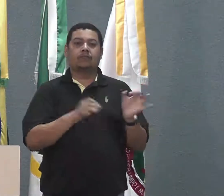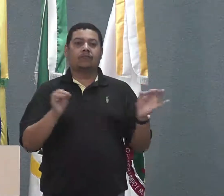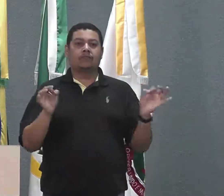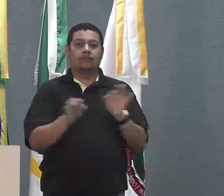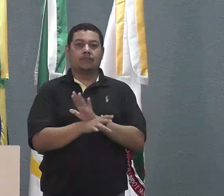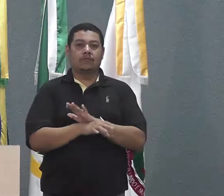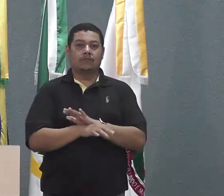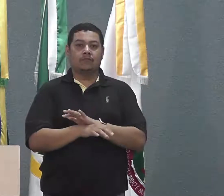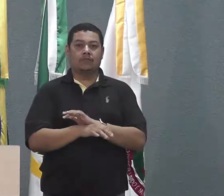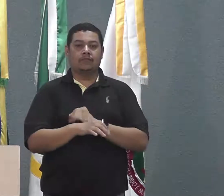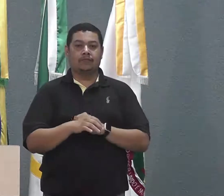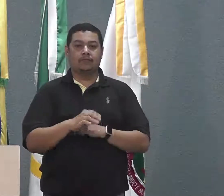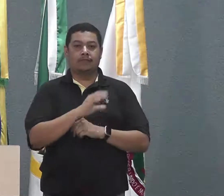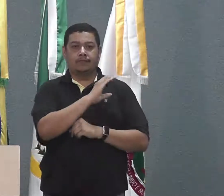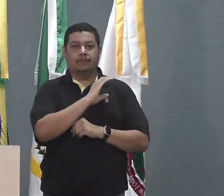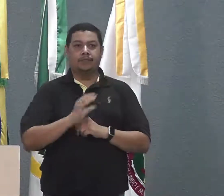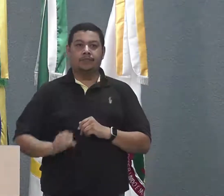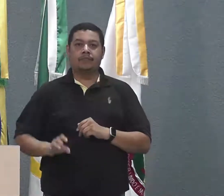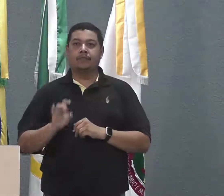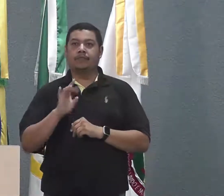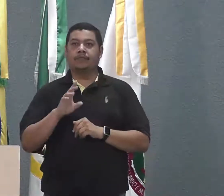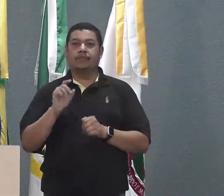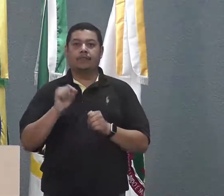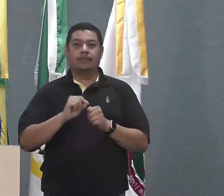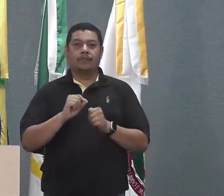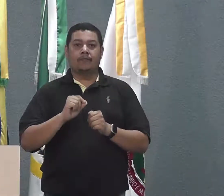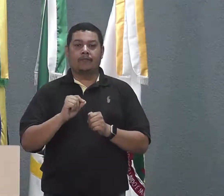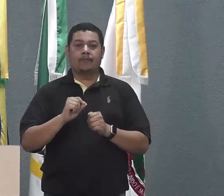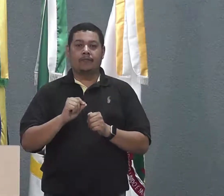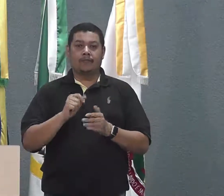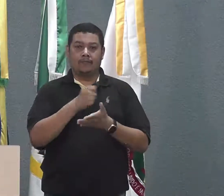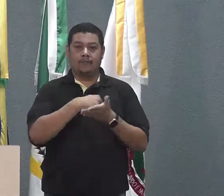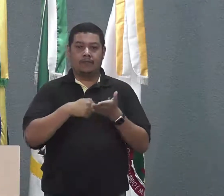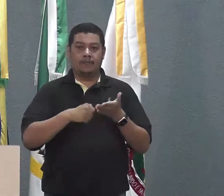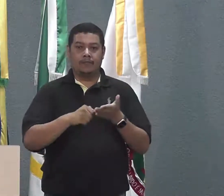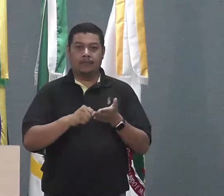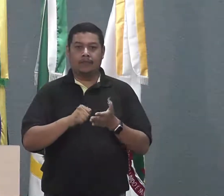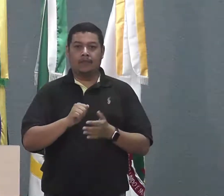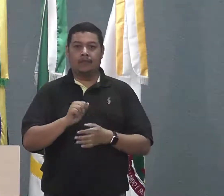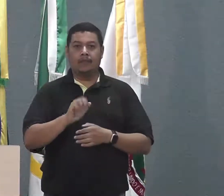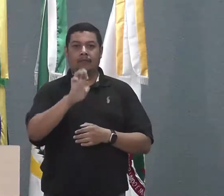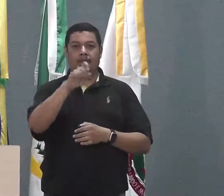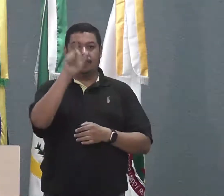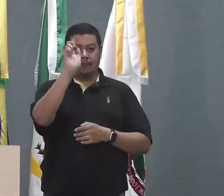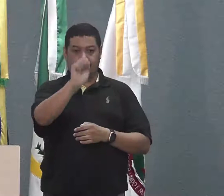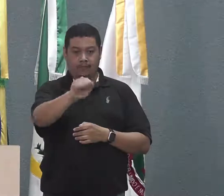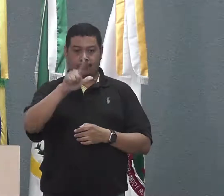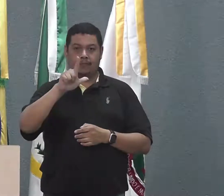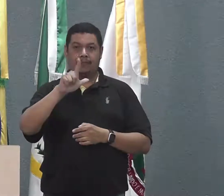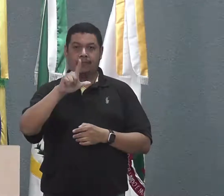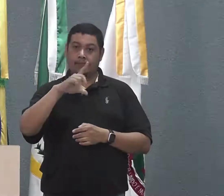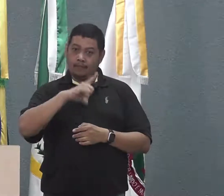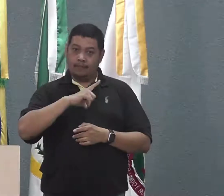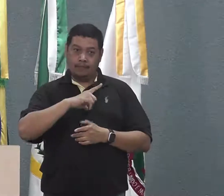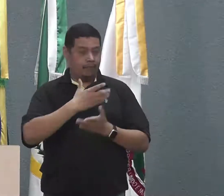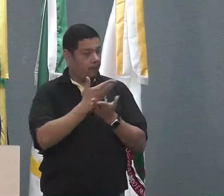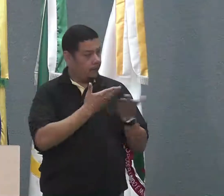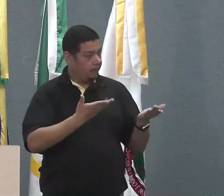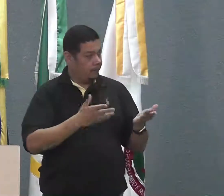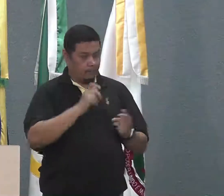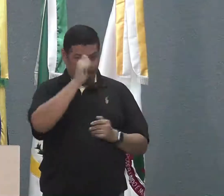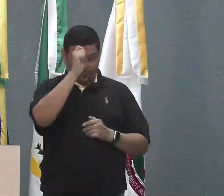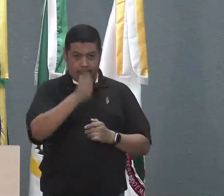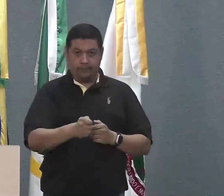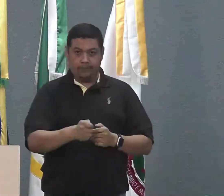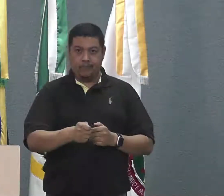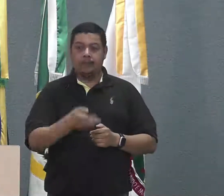dessa sessão, Vossa Excelência, só falta a assinatura do vereador Mendoim. Vossa Excelência tem a obrigação de representar os